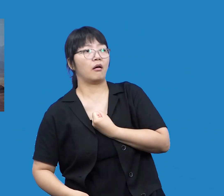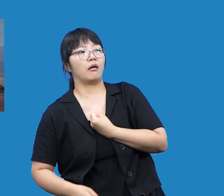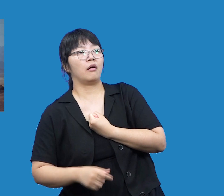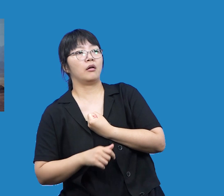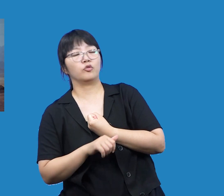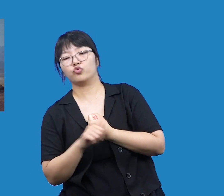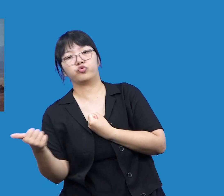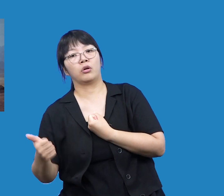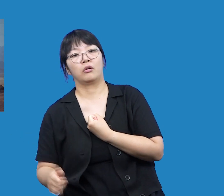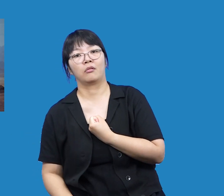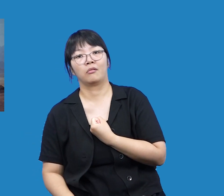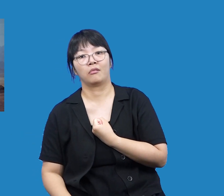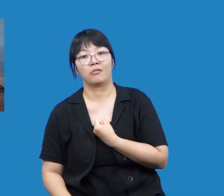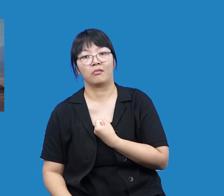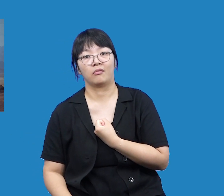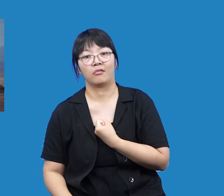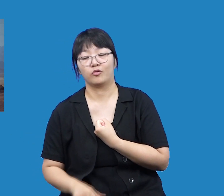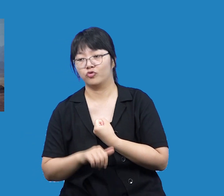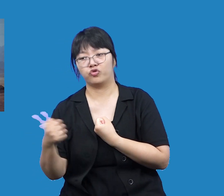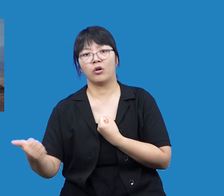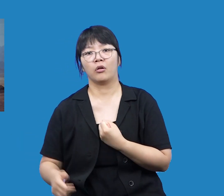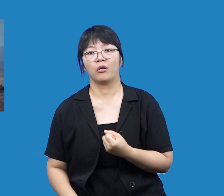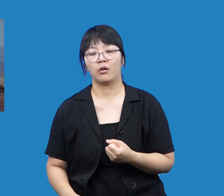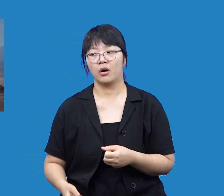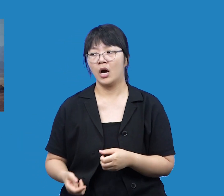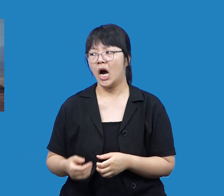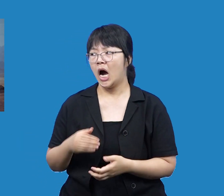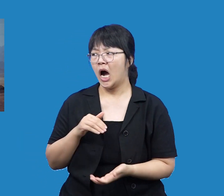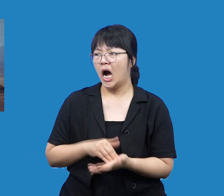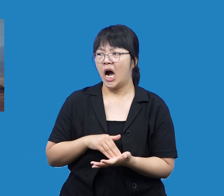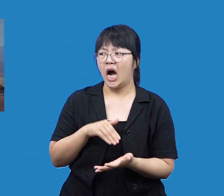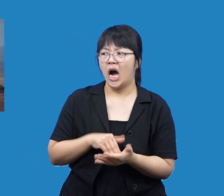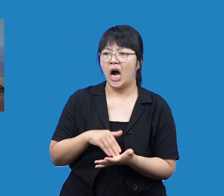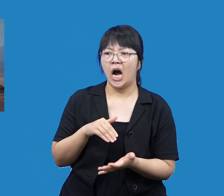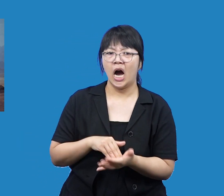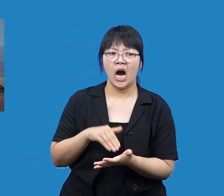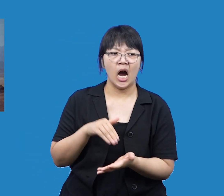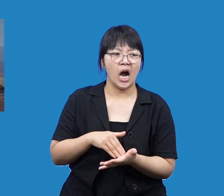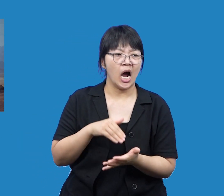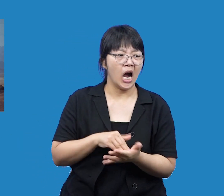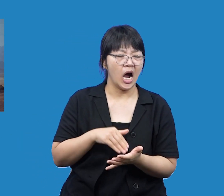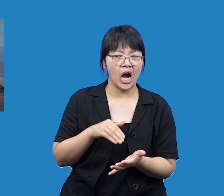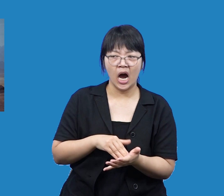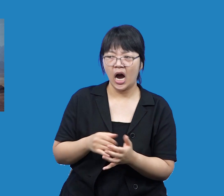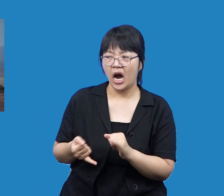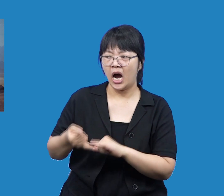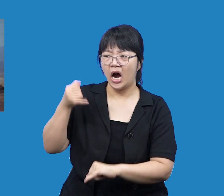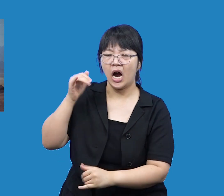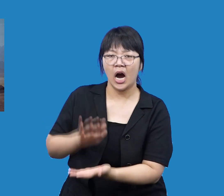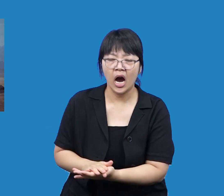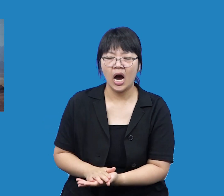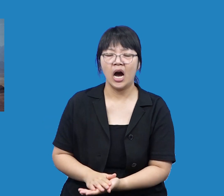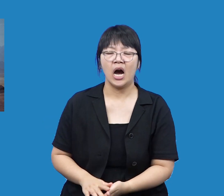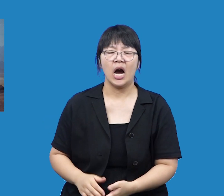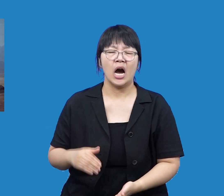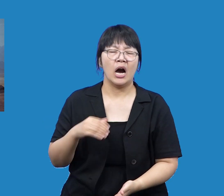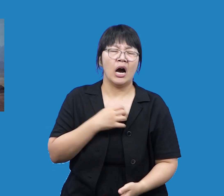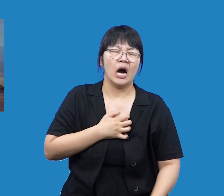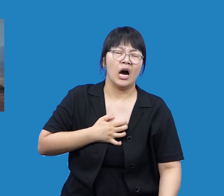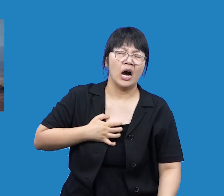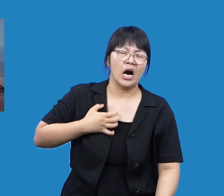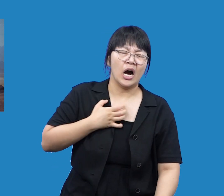말았습니다. 그게 너무너무 후회가 돼서 알렉산더는 나중에 그것 때문에 자살을 시도하기조차 했어요.